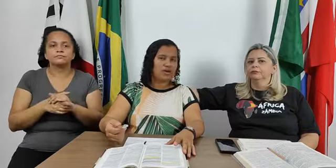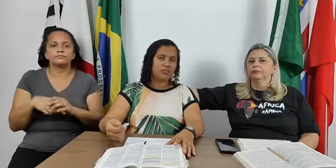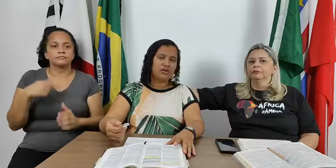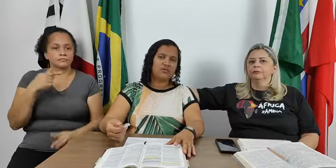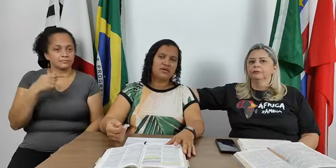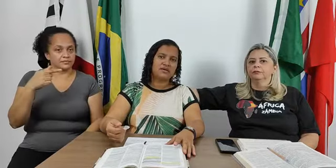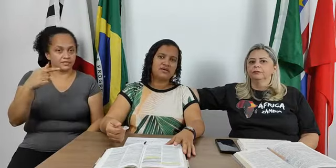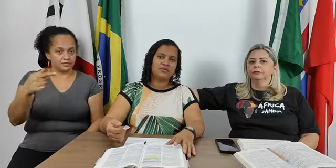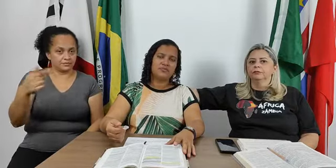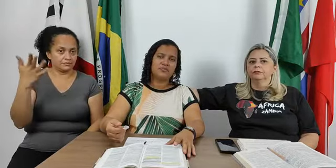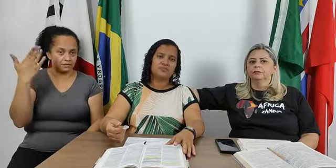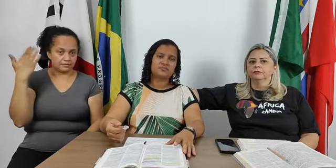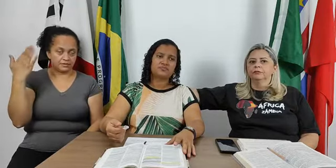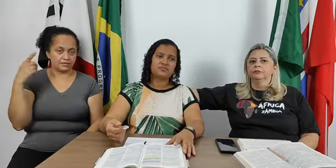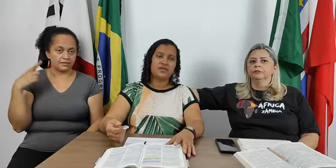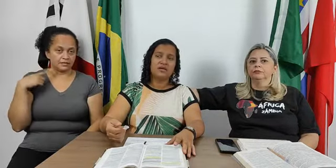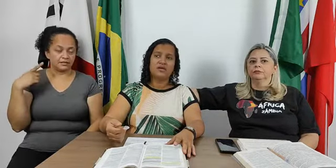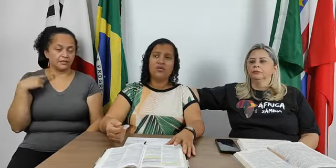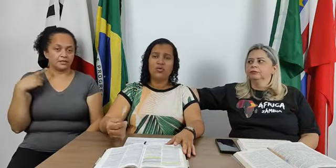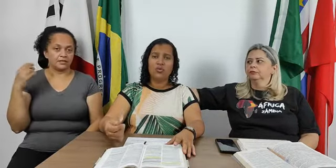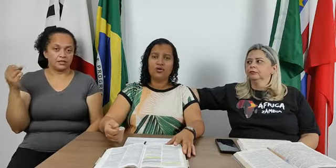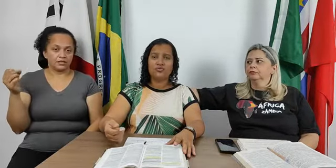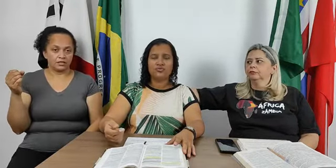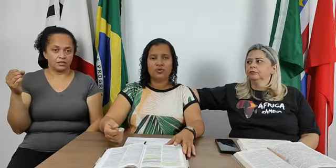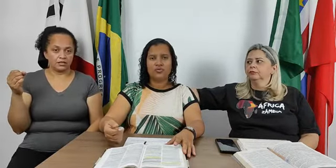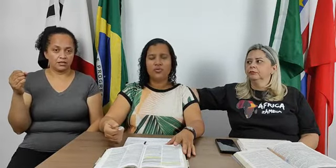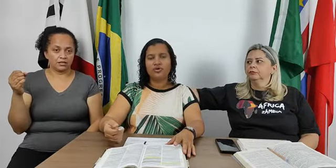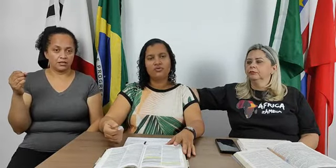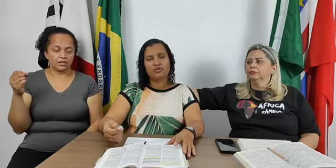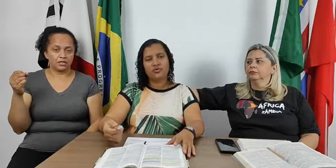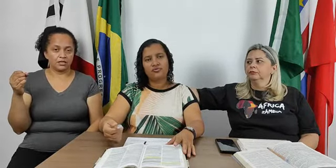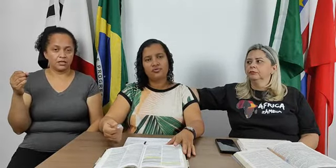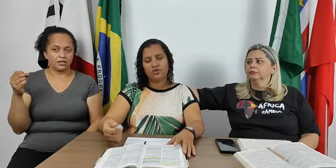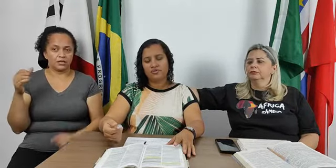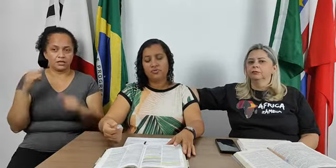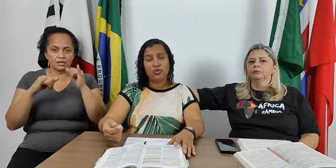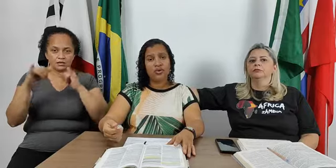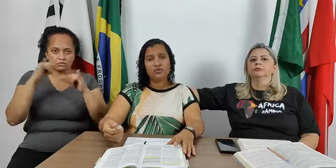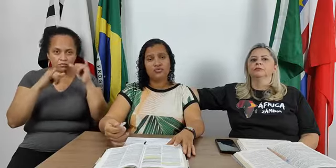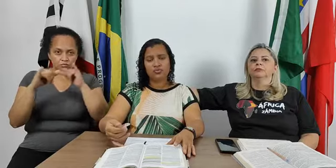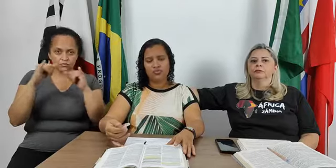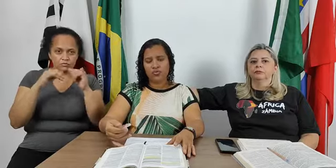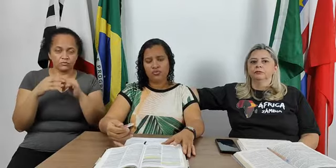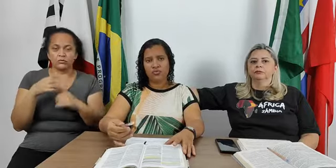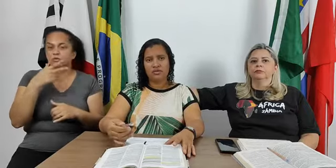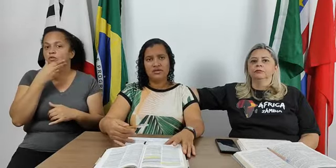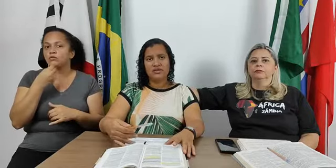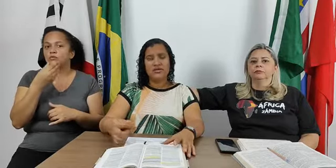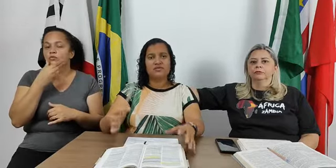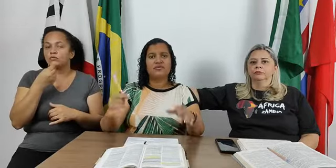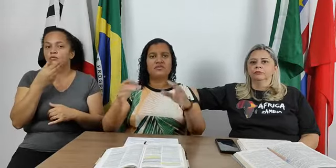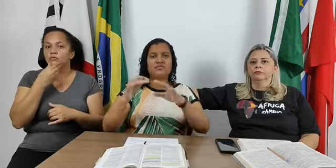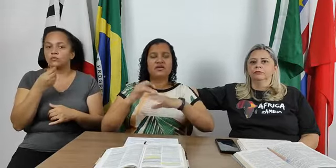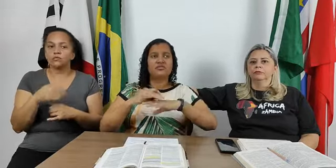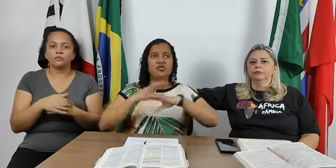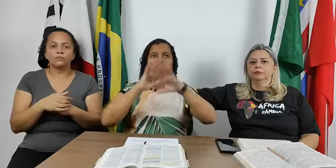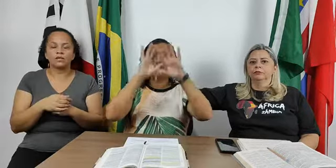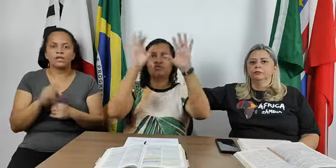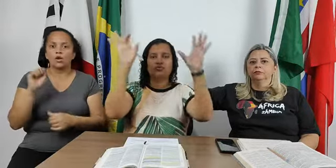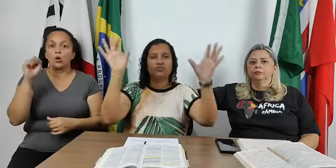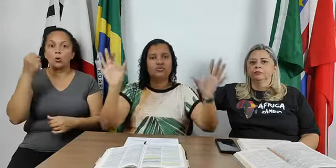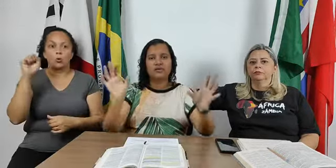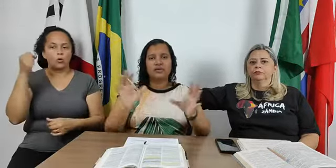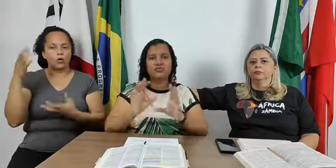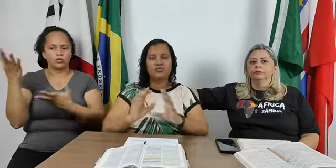show de um rapper americano. 8 ou 9 jovens morreram no show. E se você vê